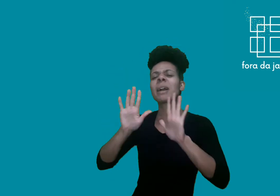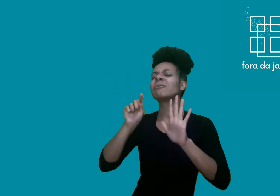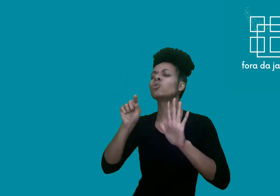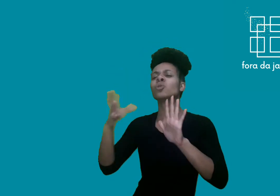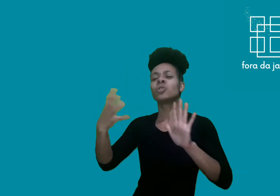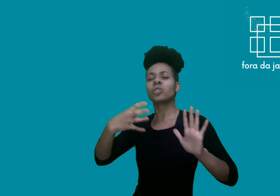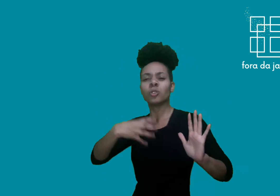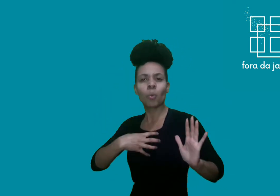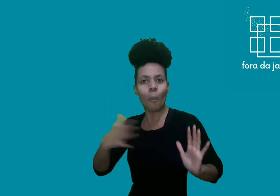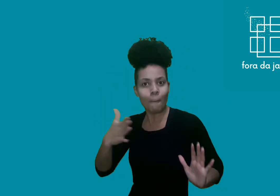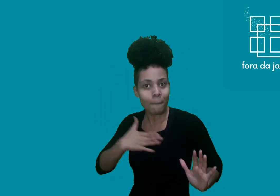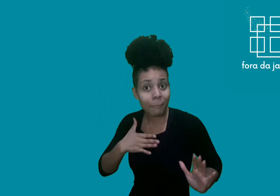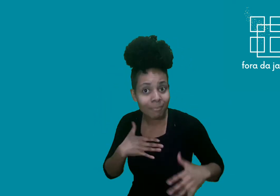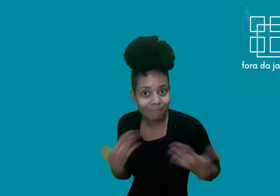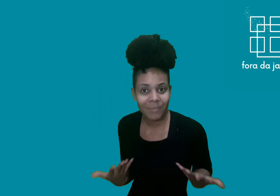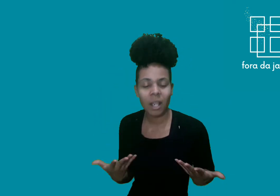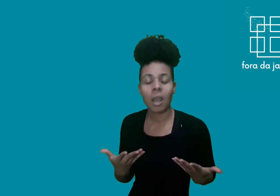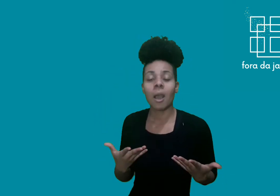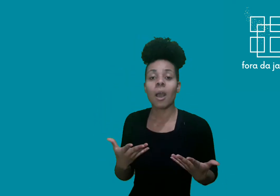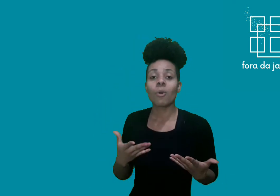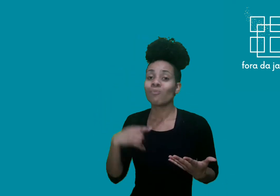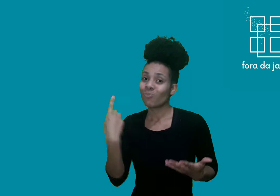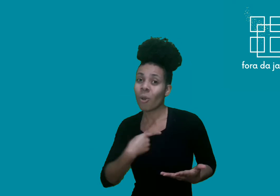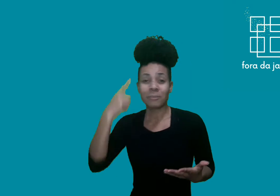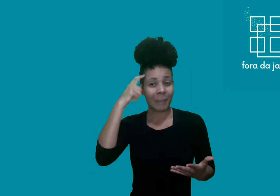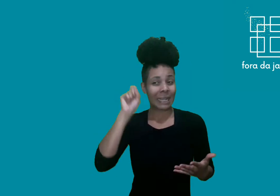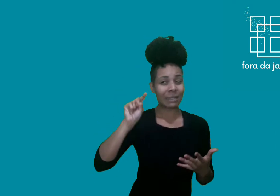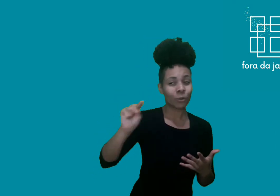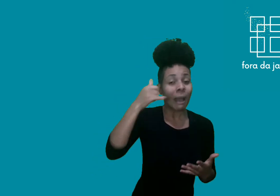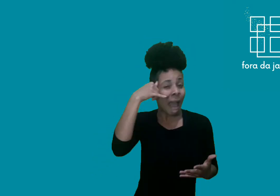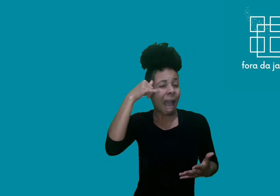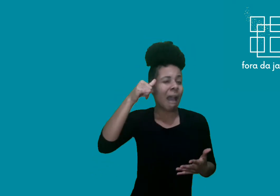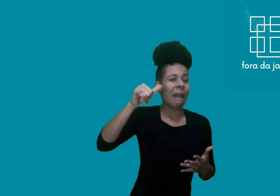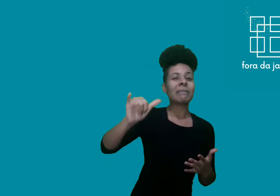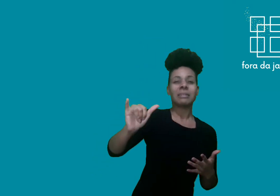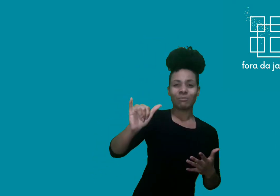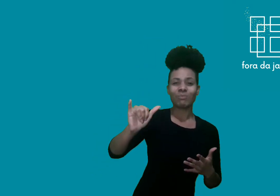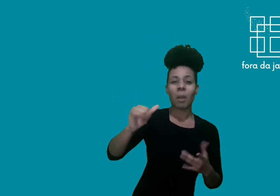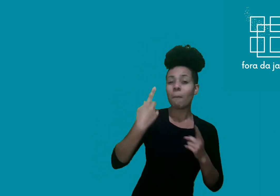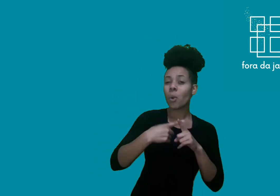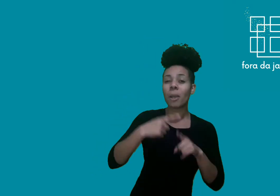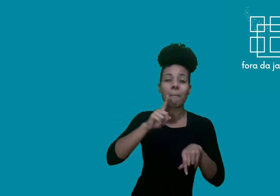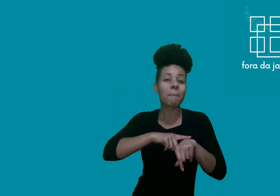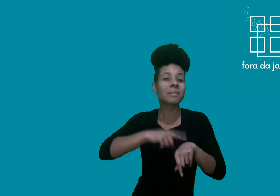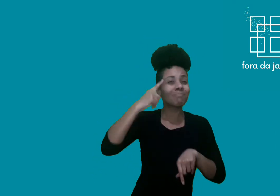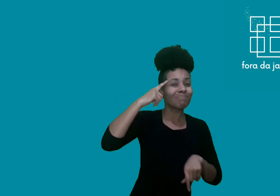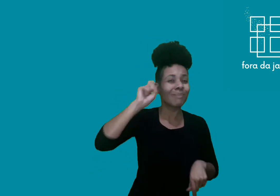gente vai vivendo, vai levando, acorda, come, trabalha, dorme, passa o dia no automático. Às vezes a gente nem respira, a